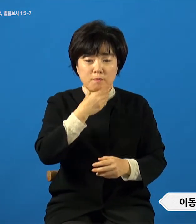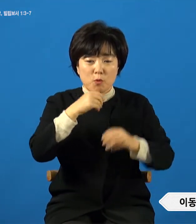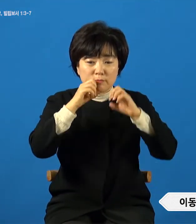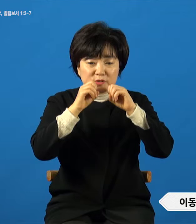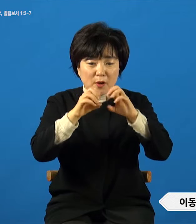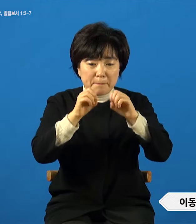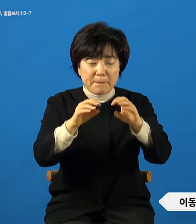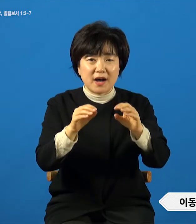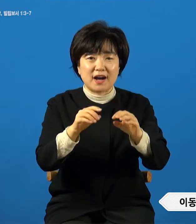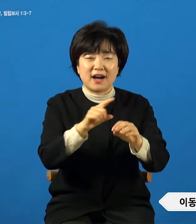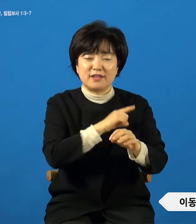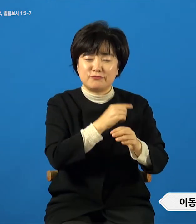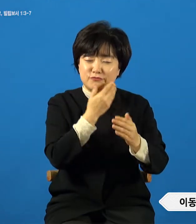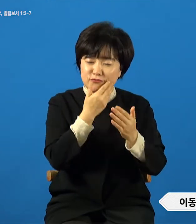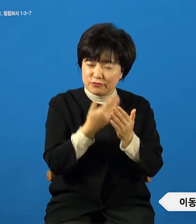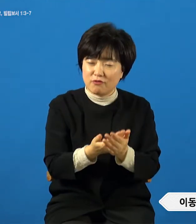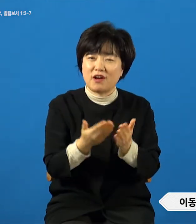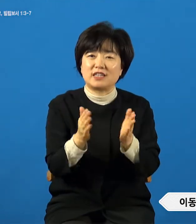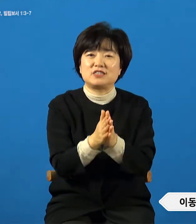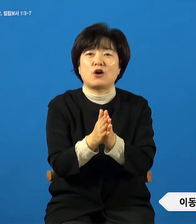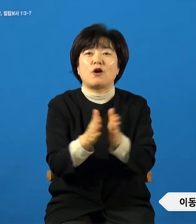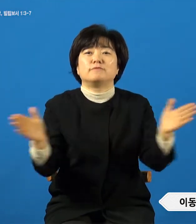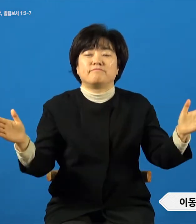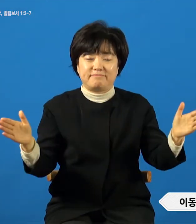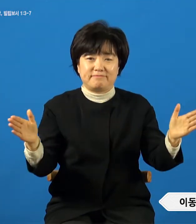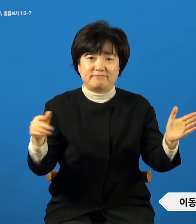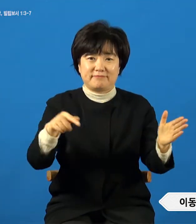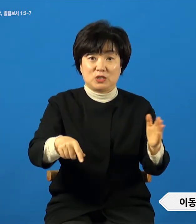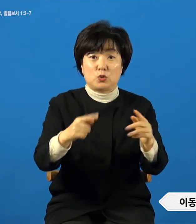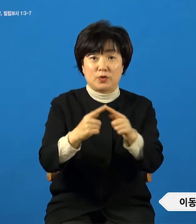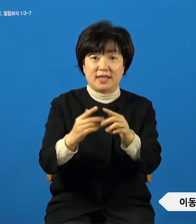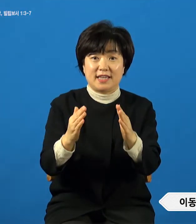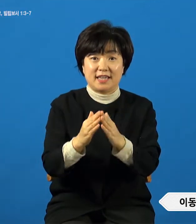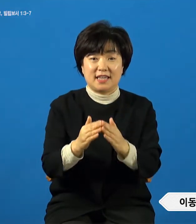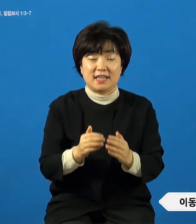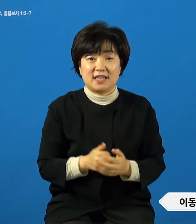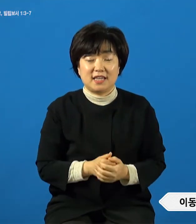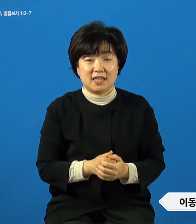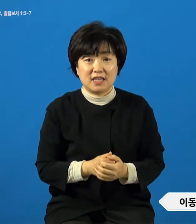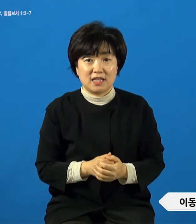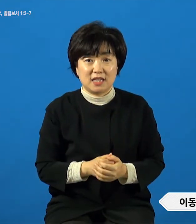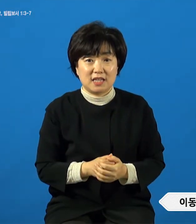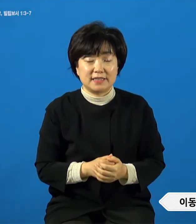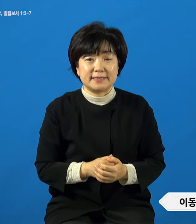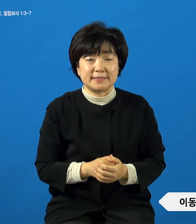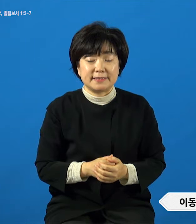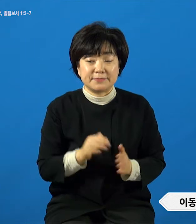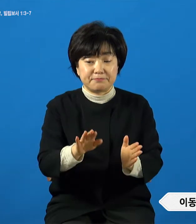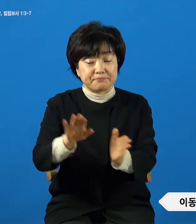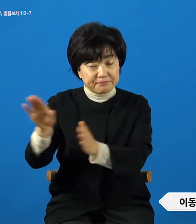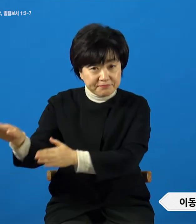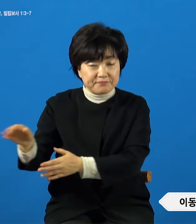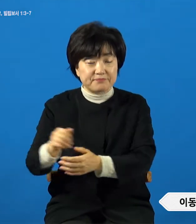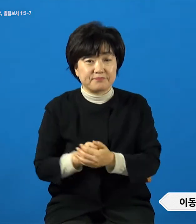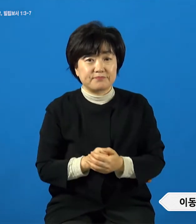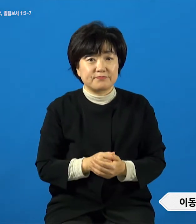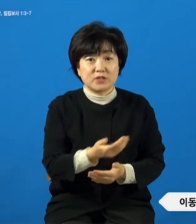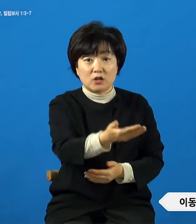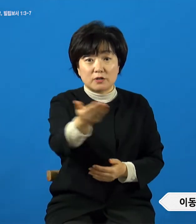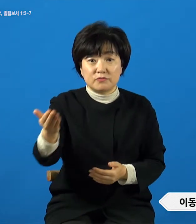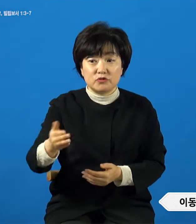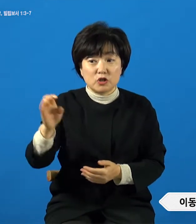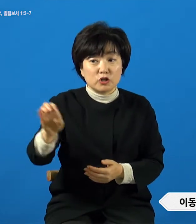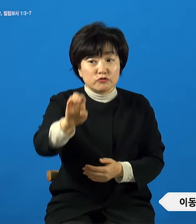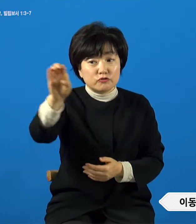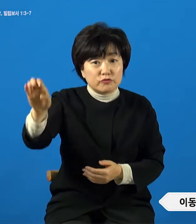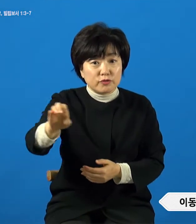매우 중요한 출발점이 되었던 교회라고 할 수가 있습니다. 네, 여러분 제가 다른 질문을 하겠습니다. 그런데 여러분은 유럽